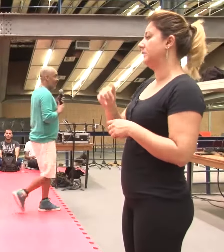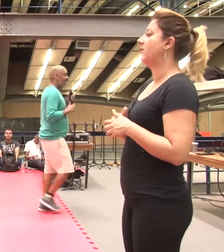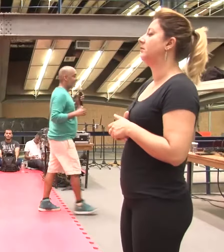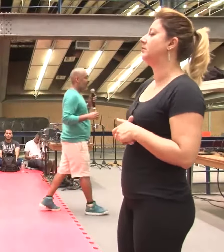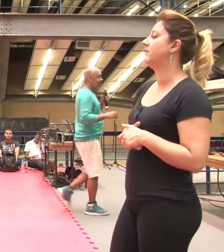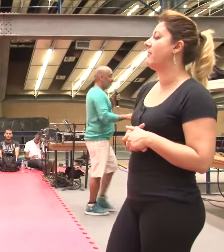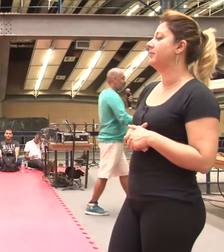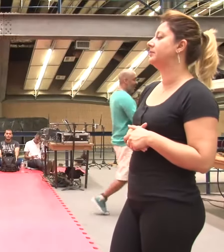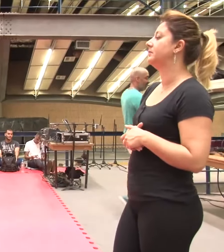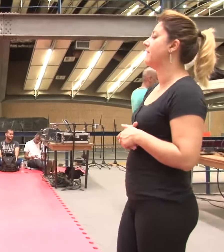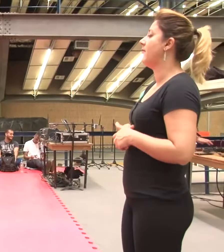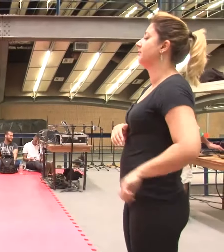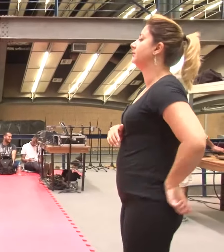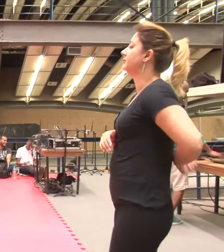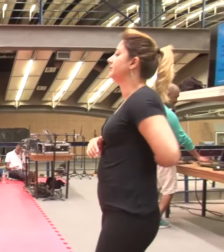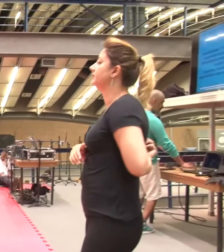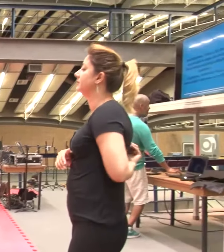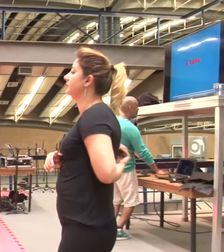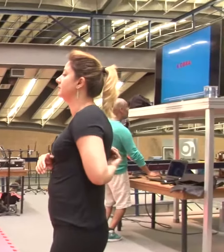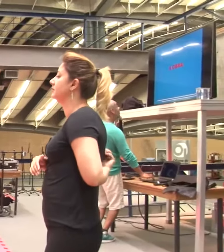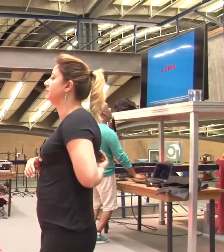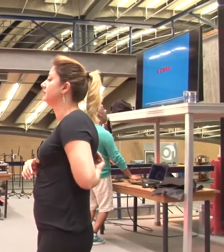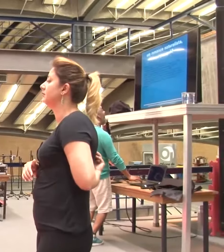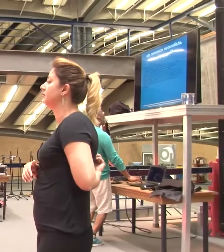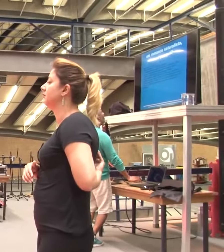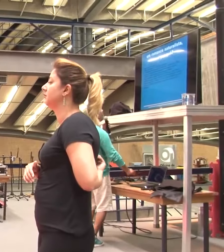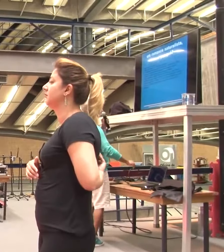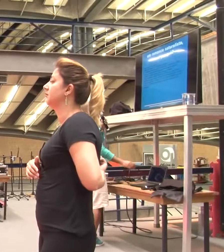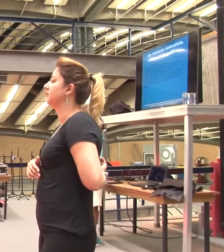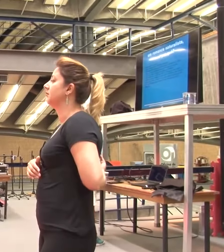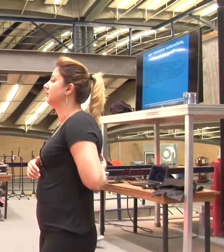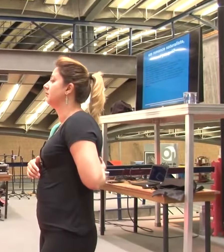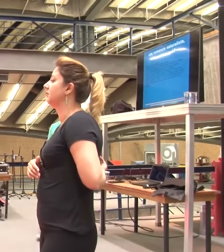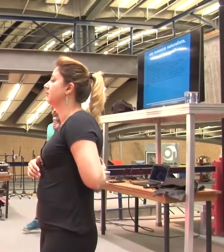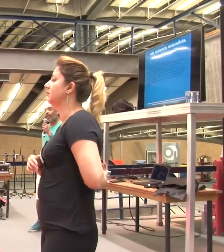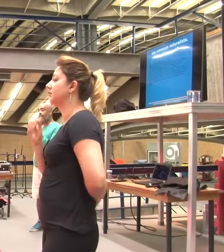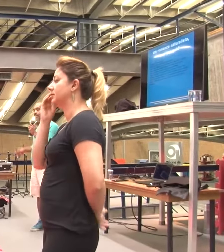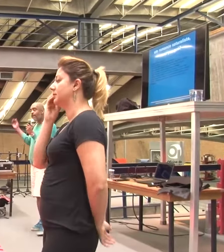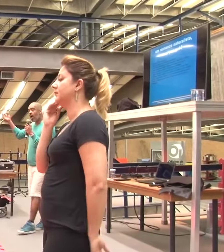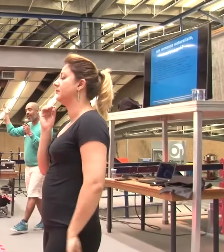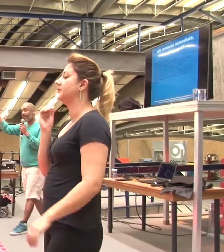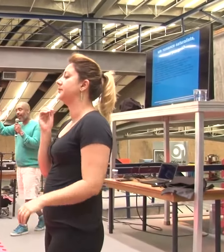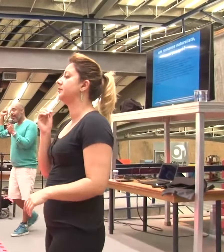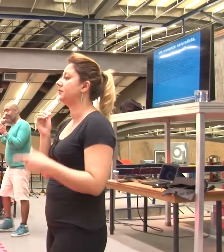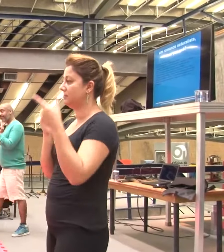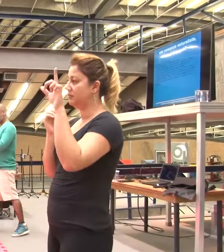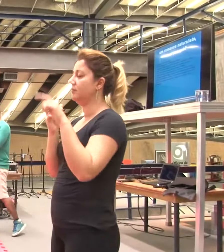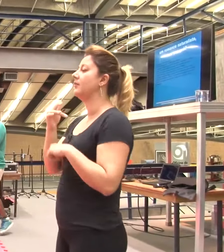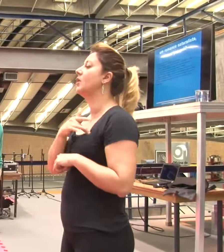Não é verdade? Pois bem, vamos andar rapidinho. A obra. Romance naturalista, por